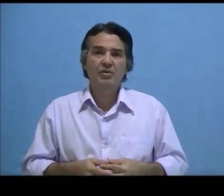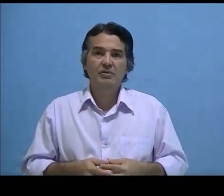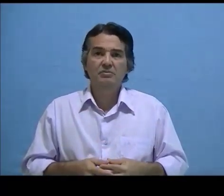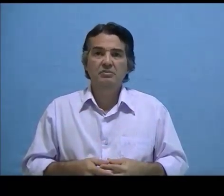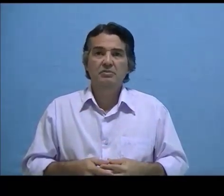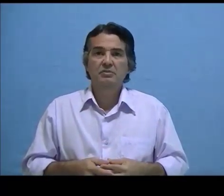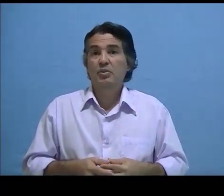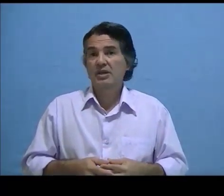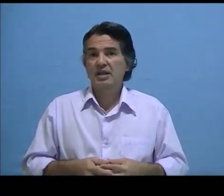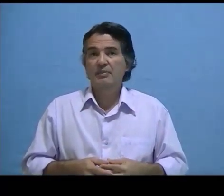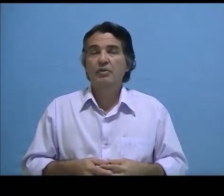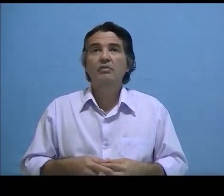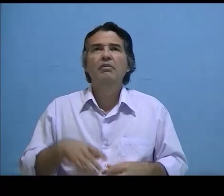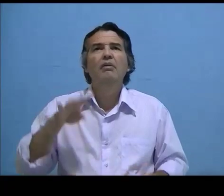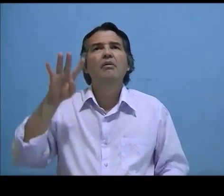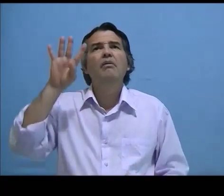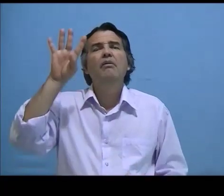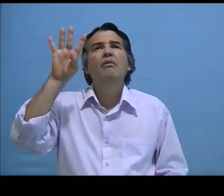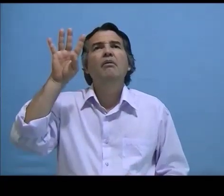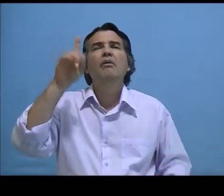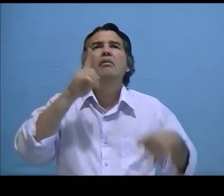espacial. Por exemplo,